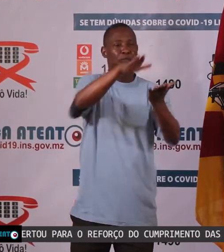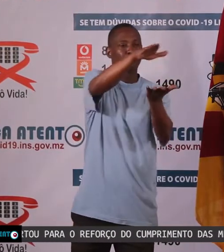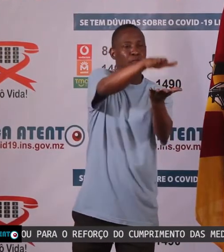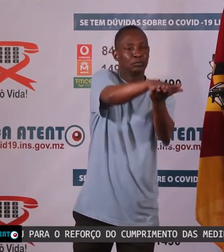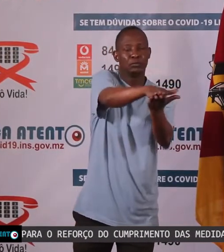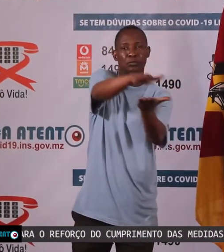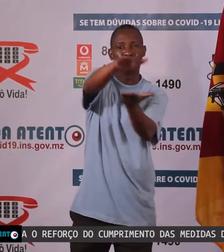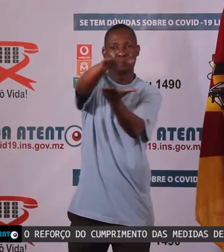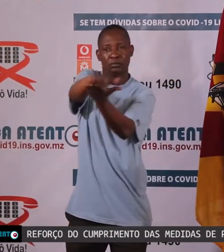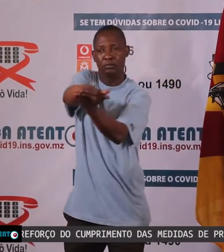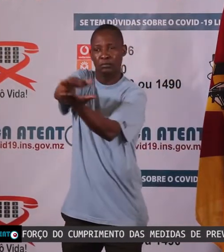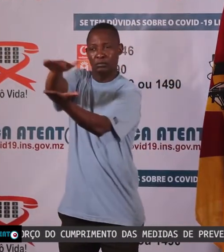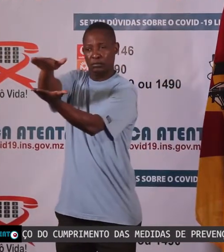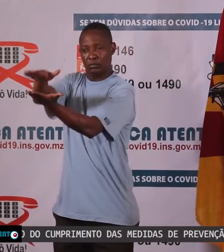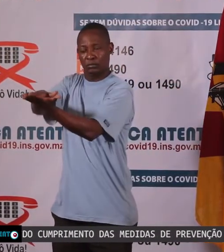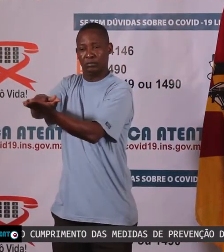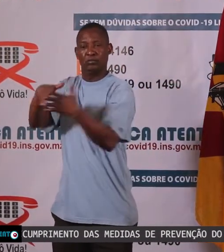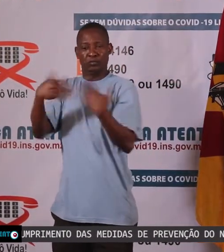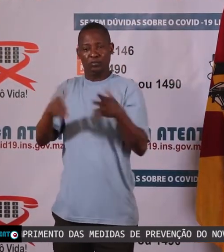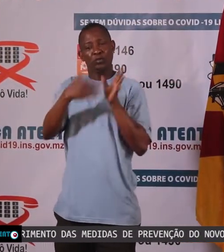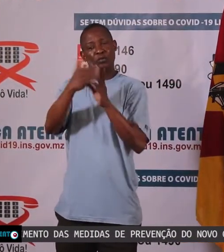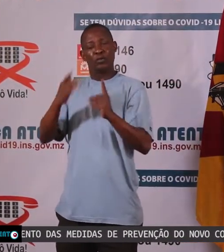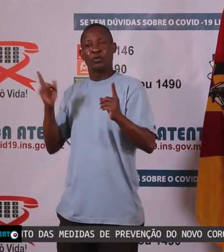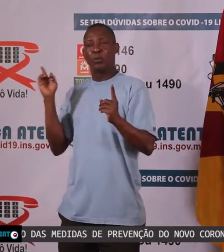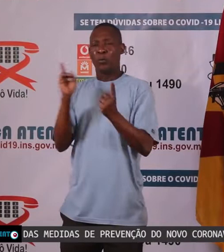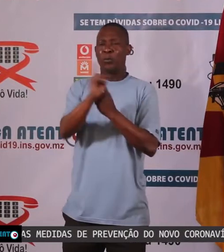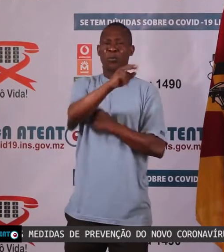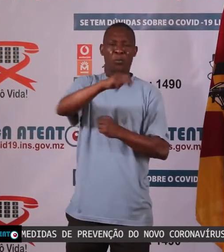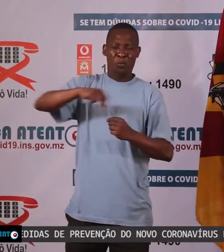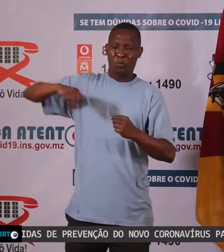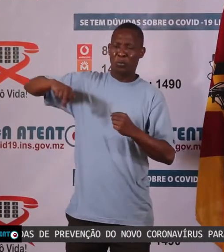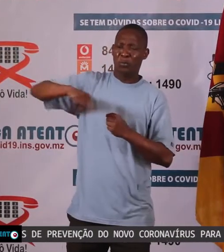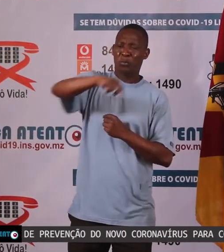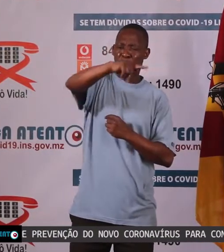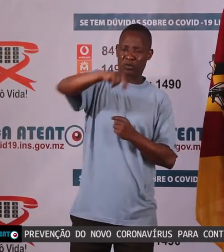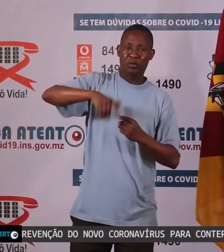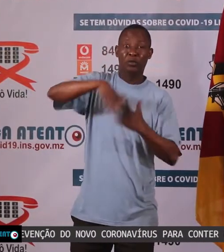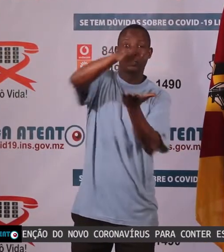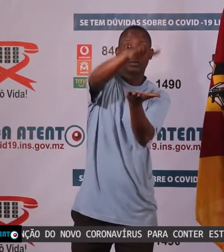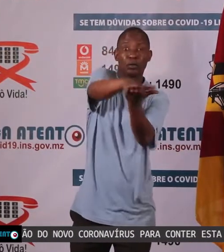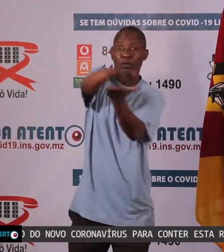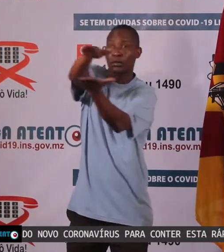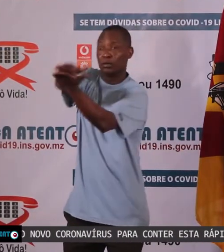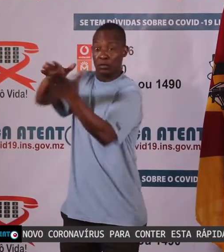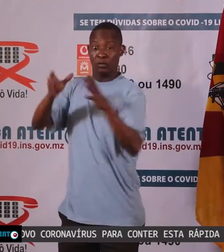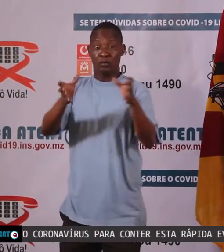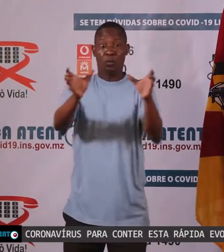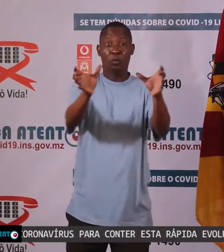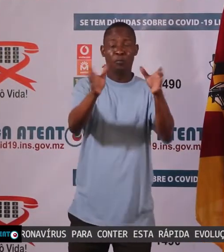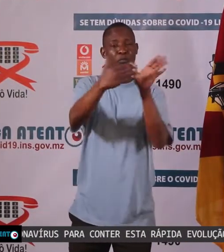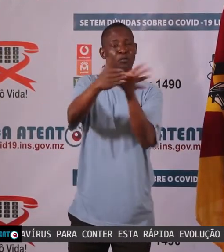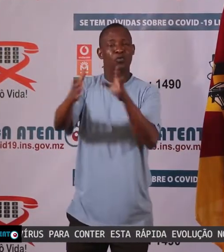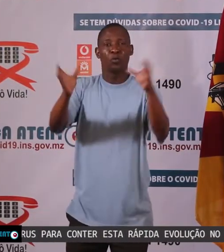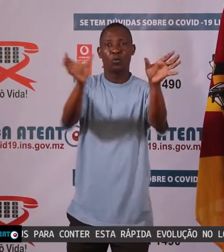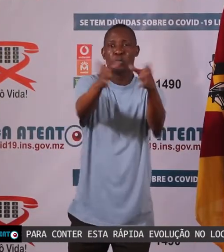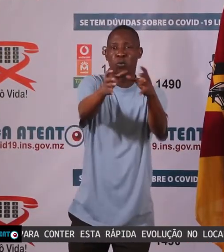contacto físico com muita frequência. Todos os locais com aglomerados populacionais têm que se